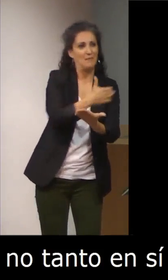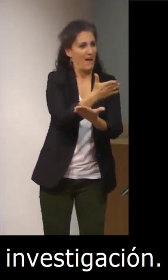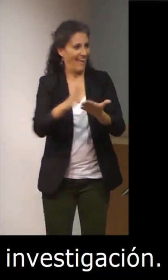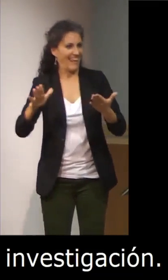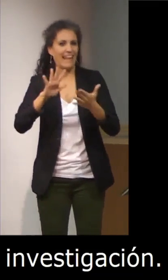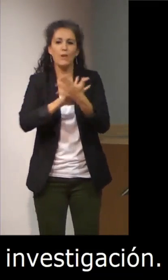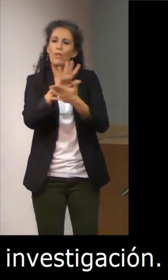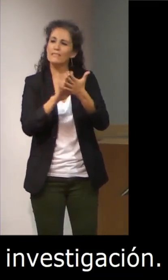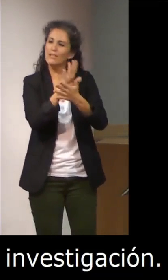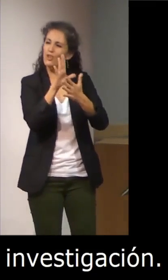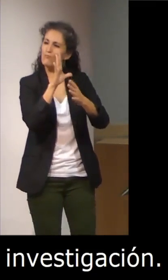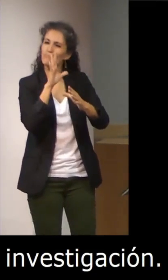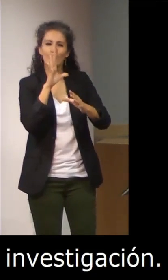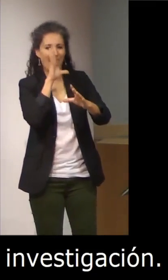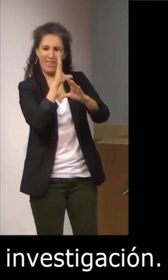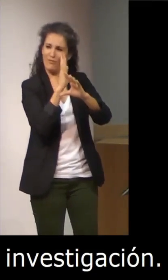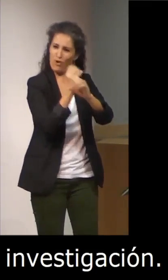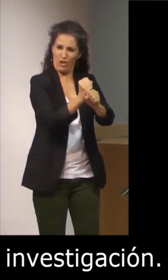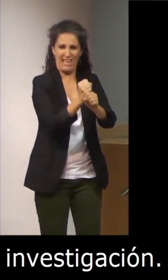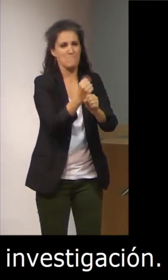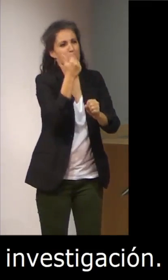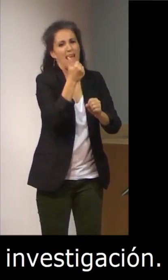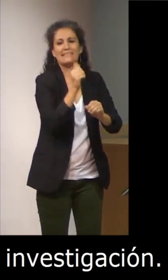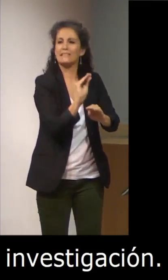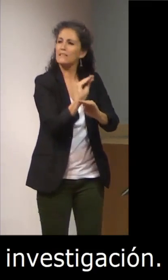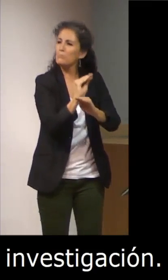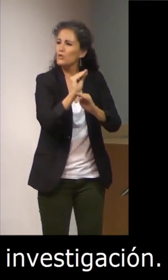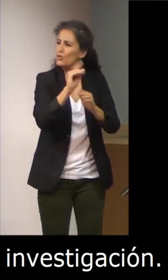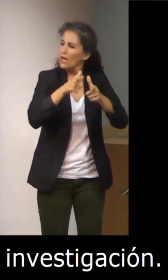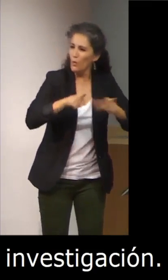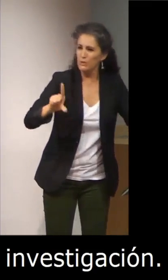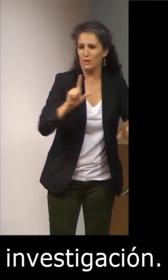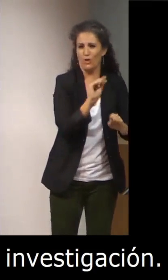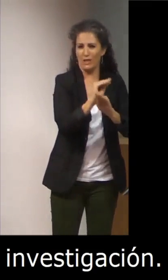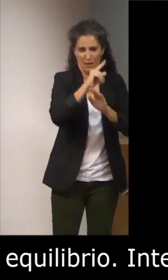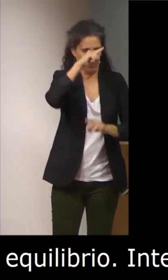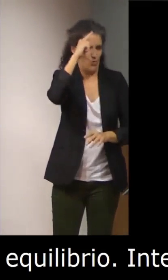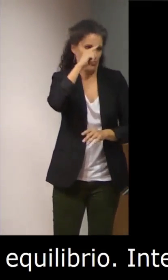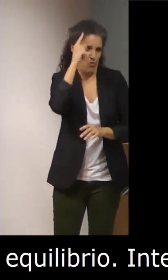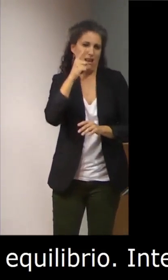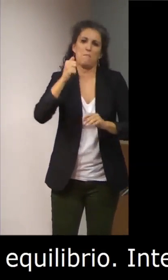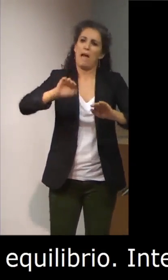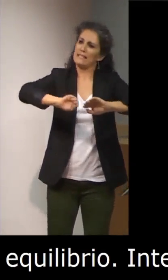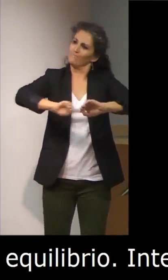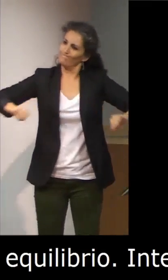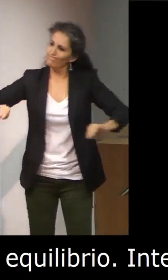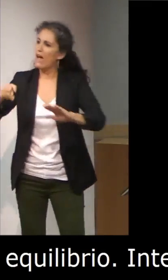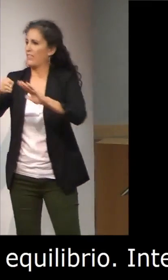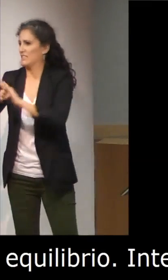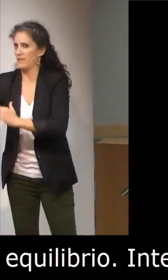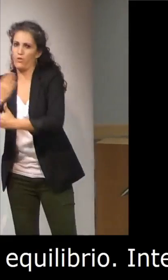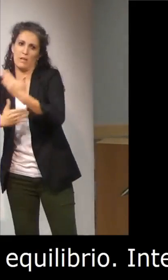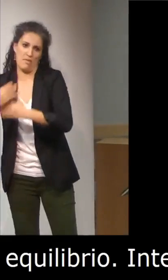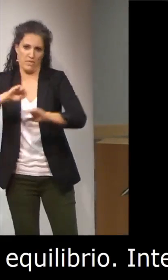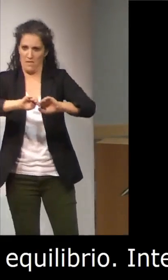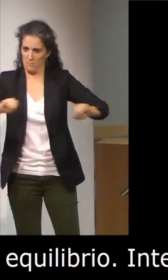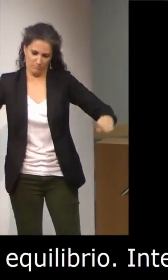intentamos de manera paulatina ir separando el enfoque que tenemos de la lengua de